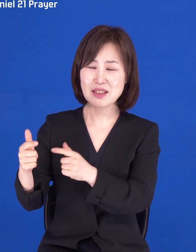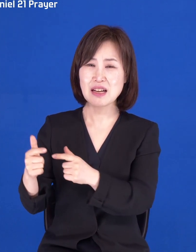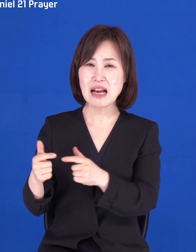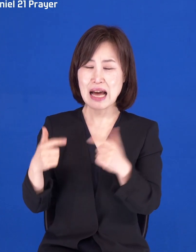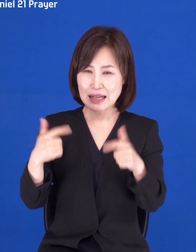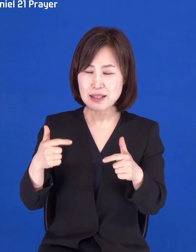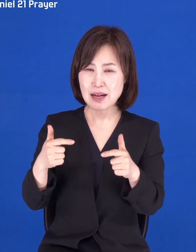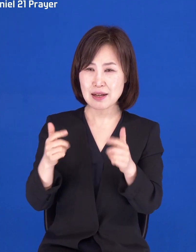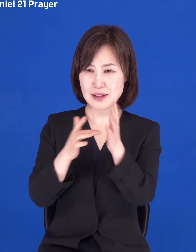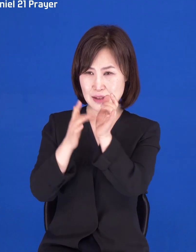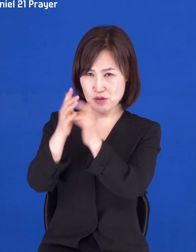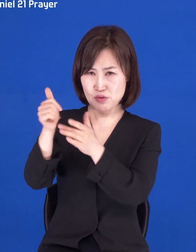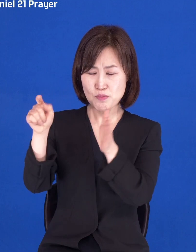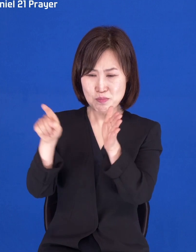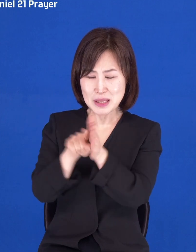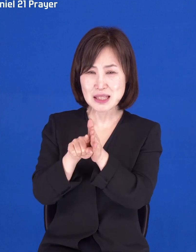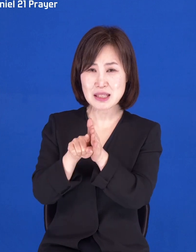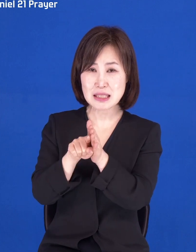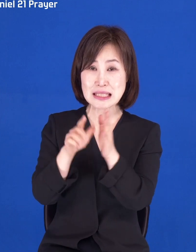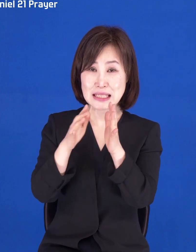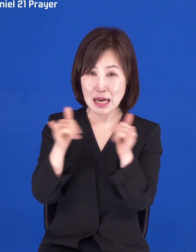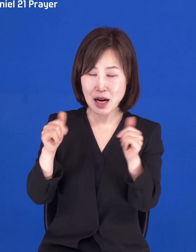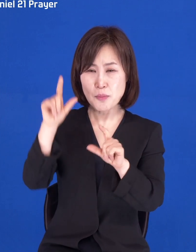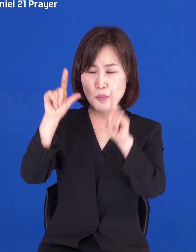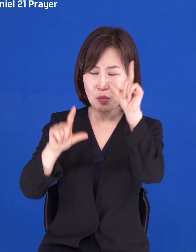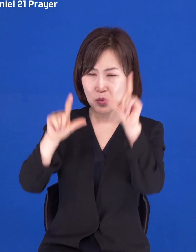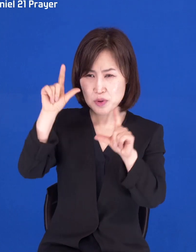예수 믿는 사람들이 어떻게 살아야 하는지